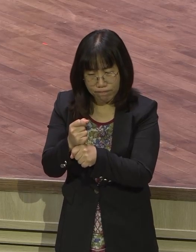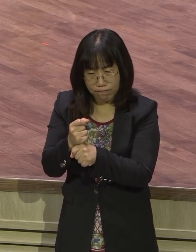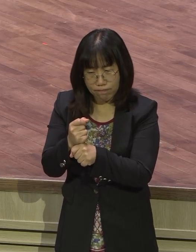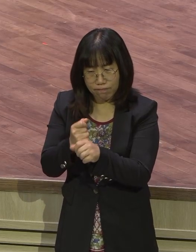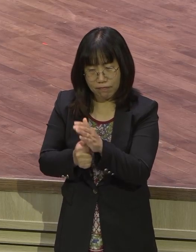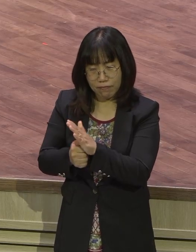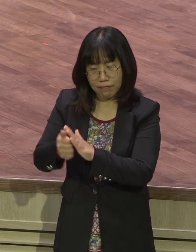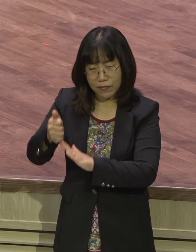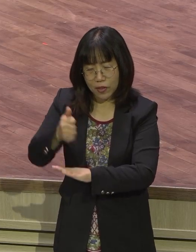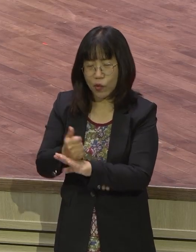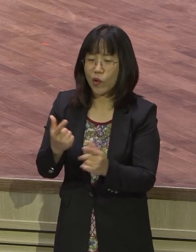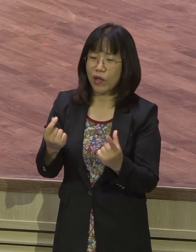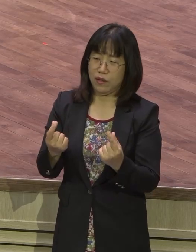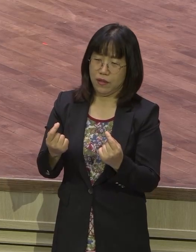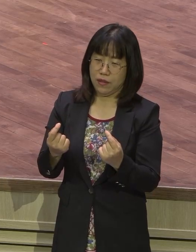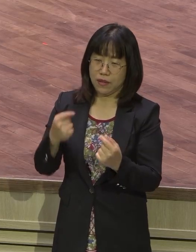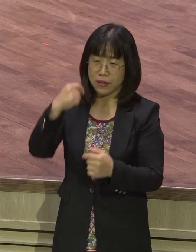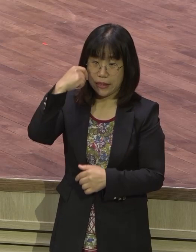깊이